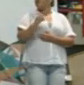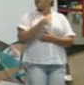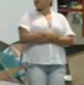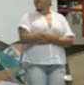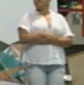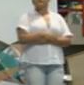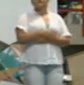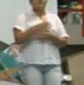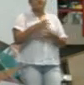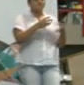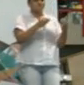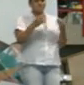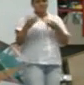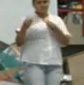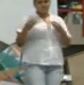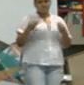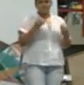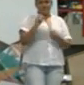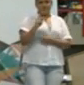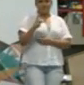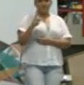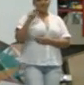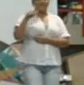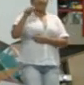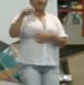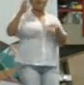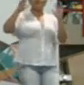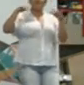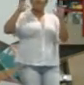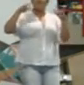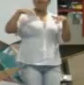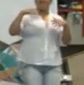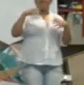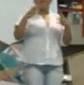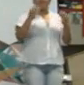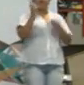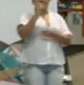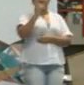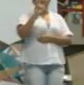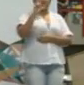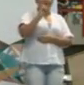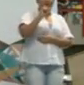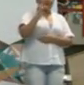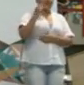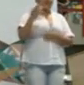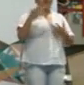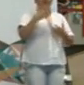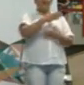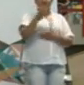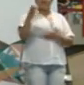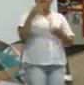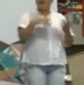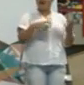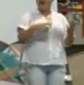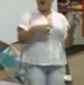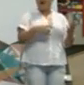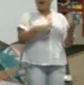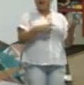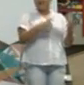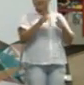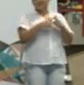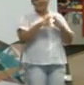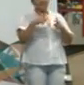numa época de seca. Tem chovido muito pouco, apesar de hoje ter chovido bem, mas tem chovido pouco. E isso favorece o quê? É um